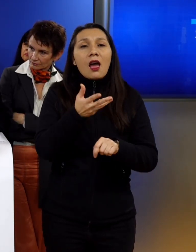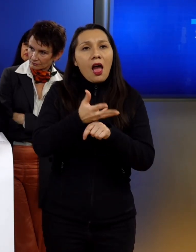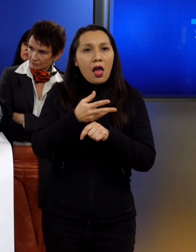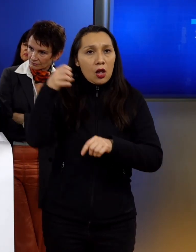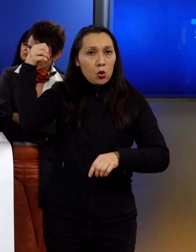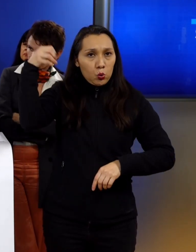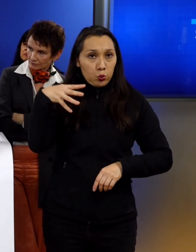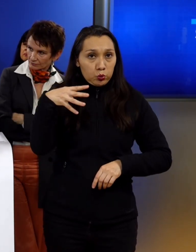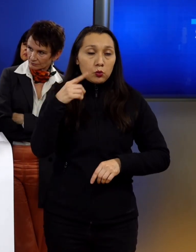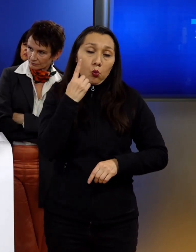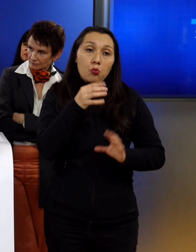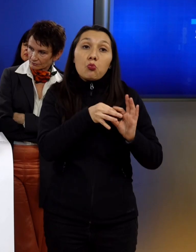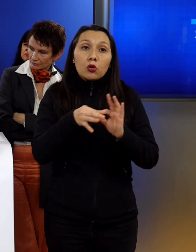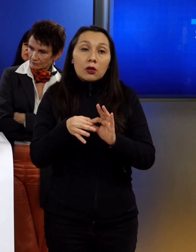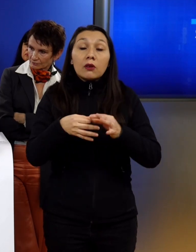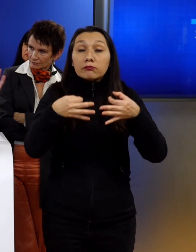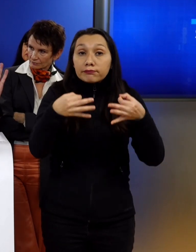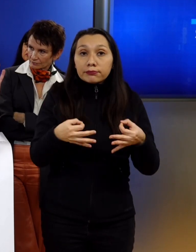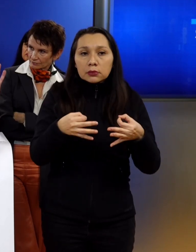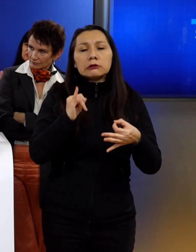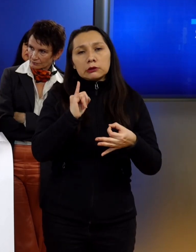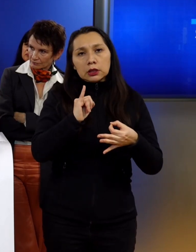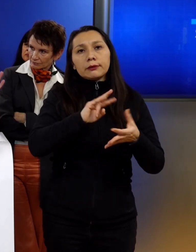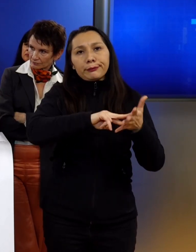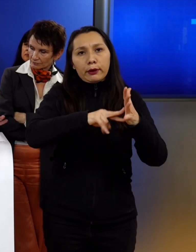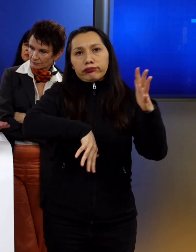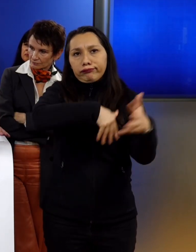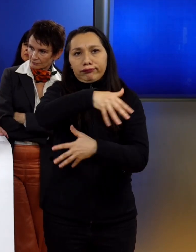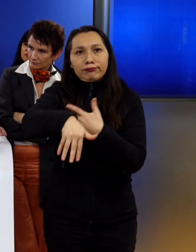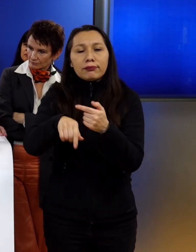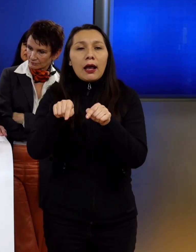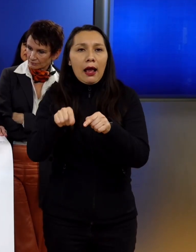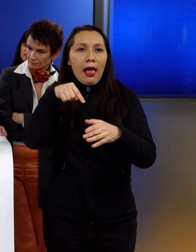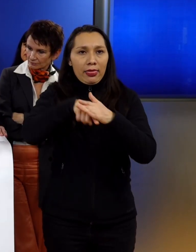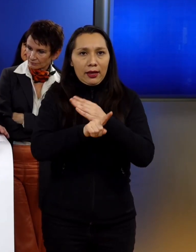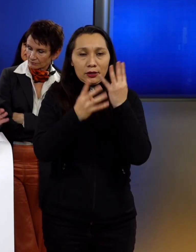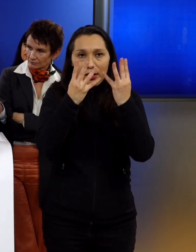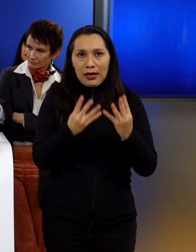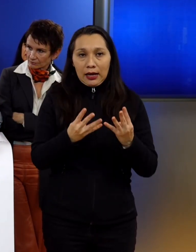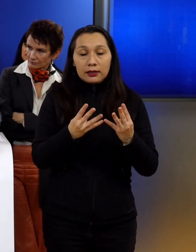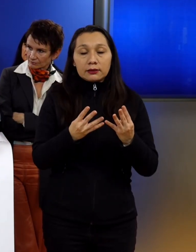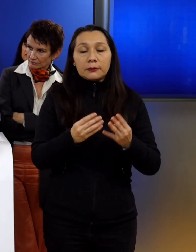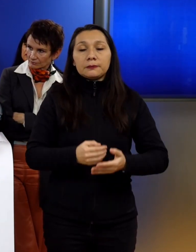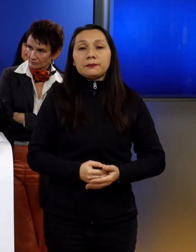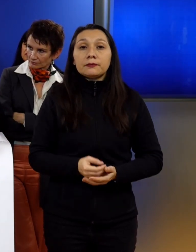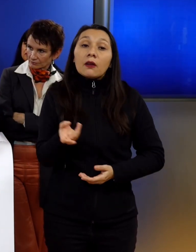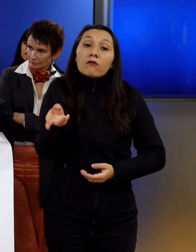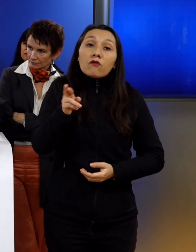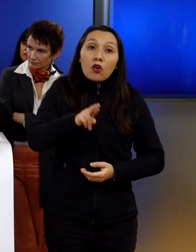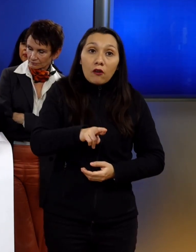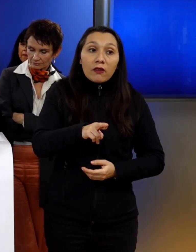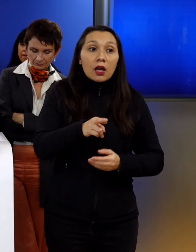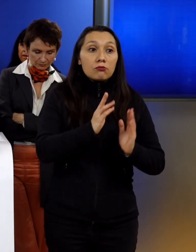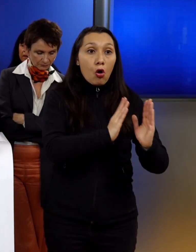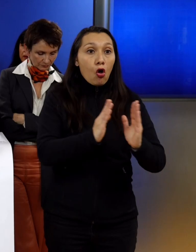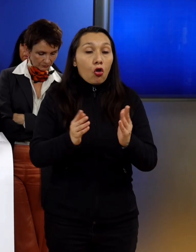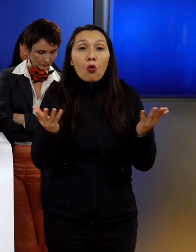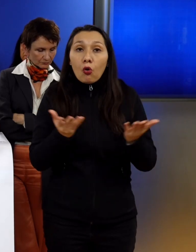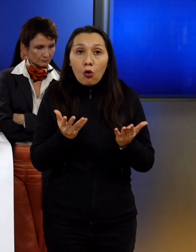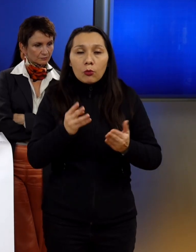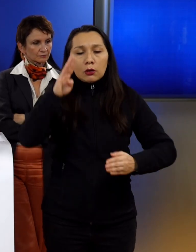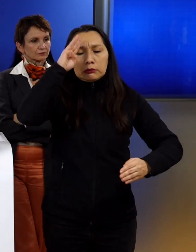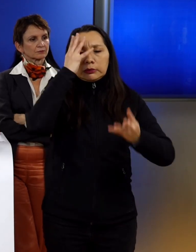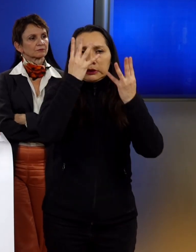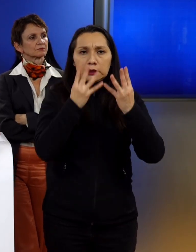abastecimiento eléctrico, una de las razones. Pero lo concreto es que hubo alteraciones en el orden del recinto penitenciario. Para volver a recuperar el orden,